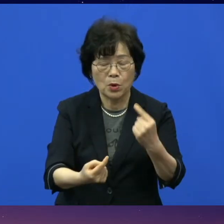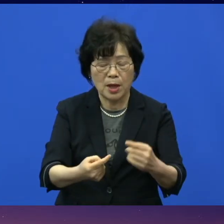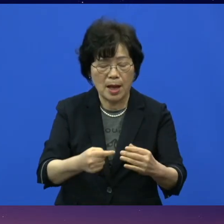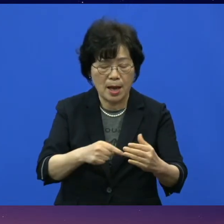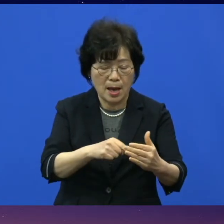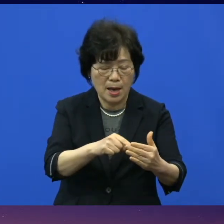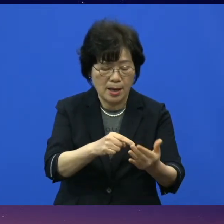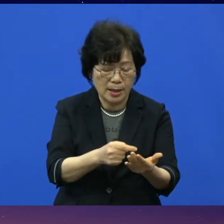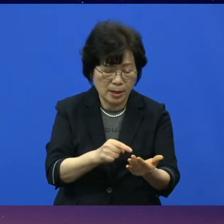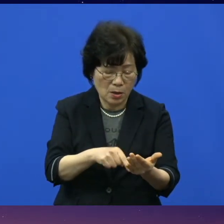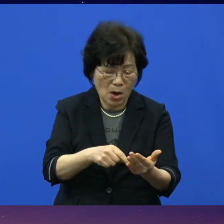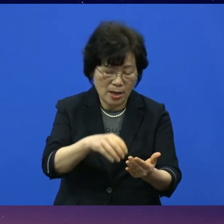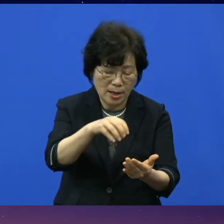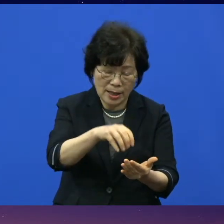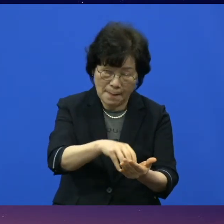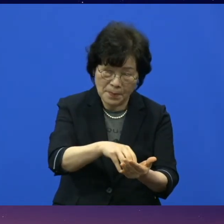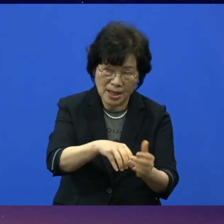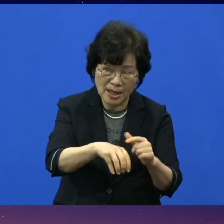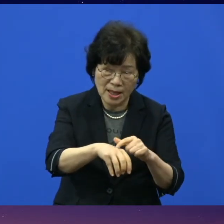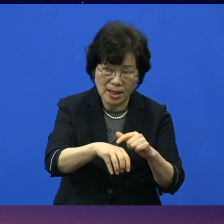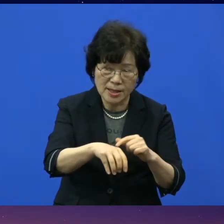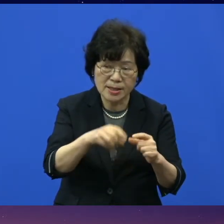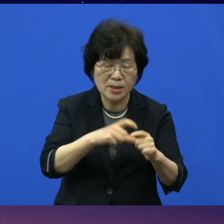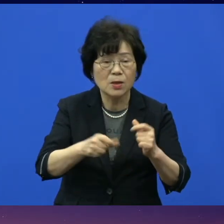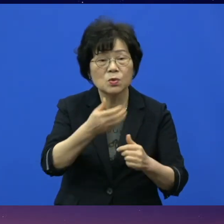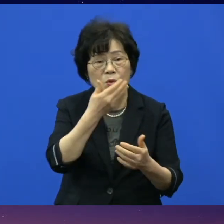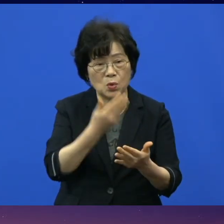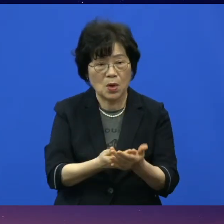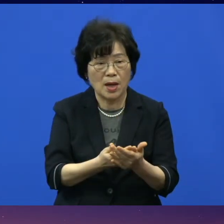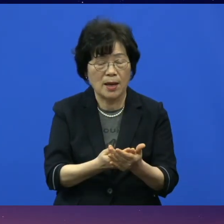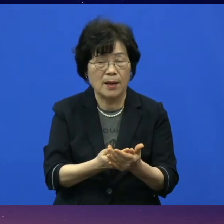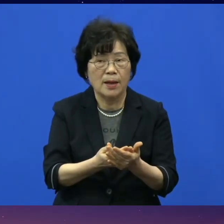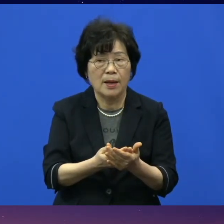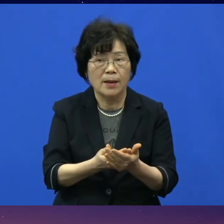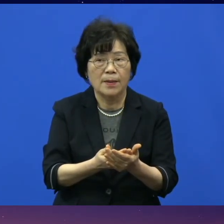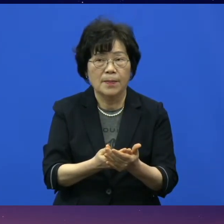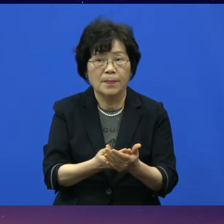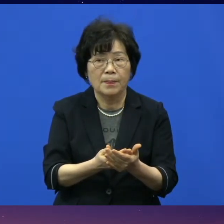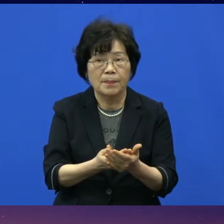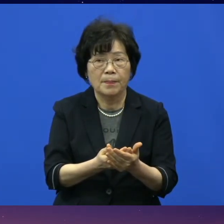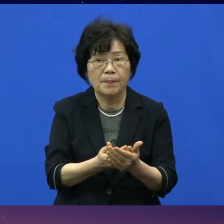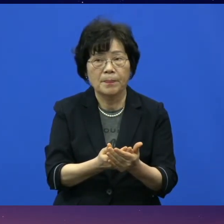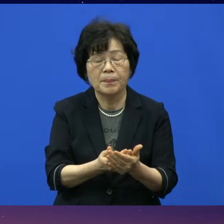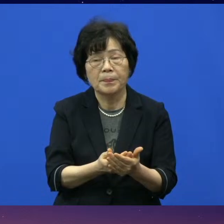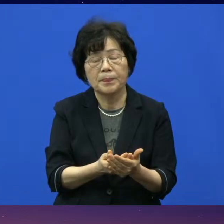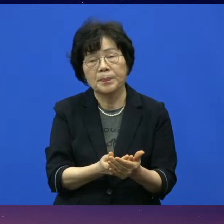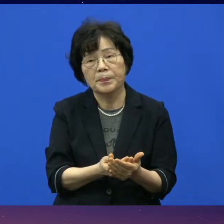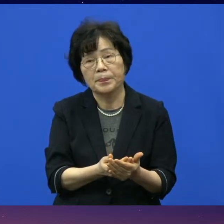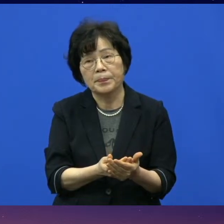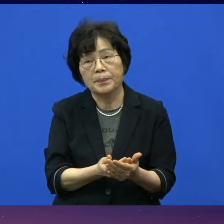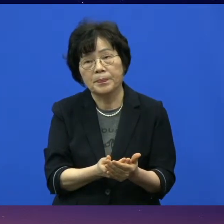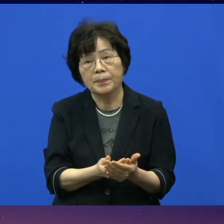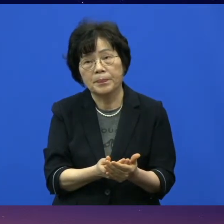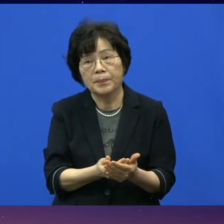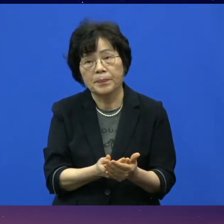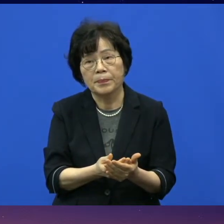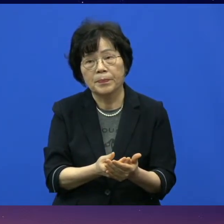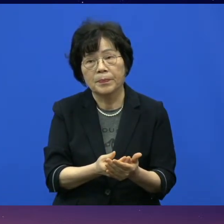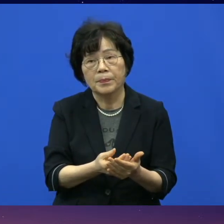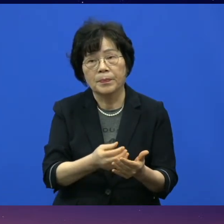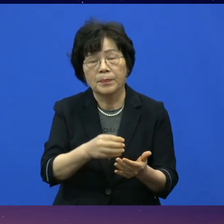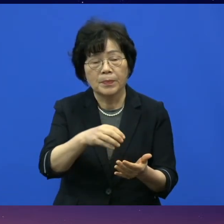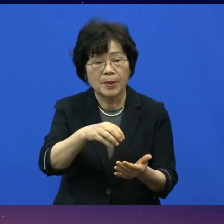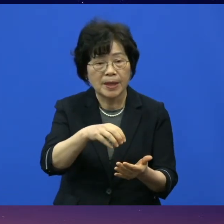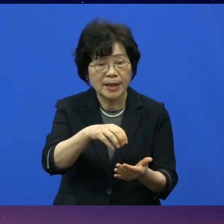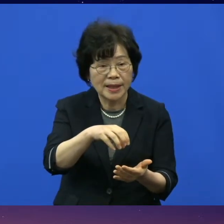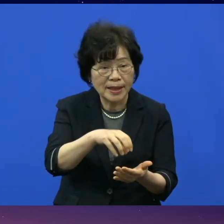더 중요하다는 거죠. 여러분 중요한 것은 질그릇에 담고 있는 것. 이 담는